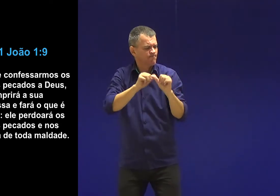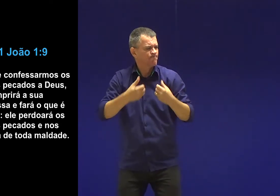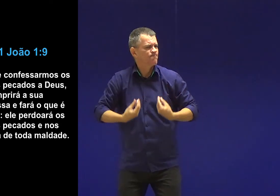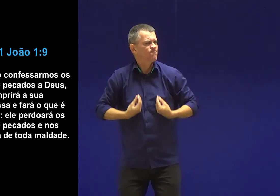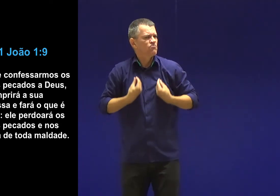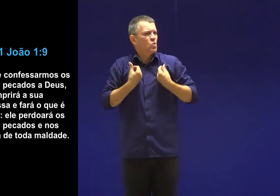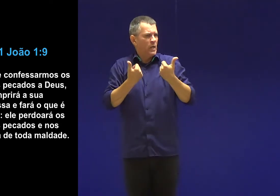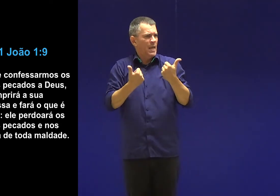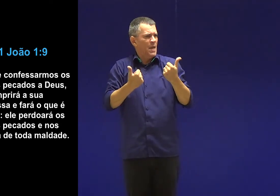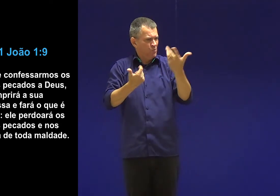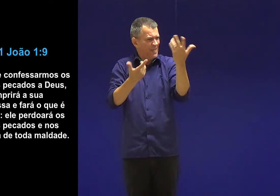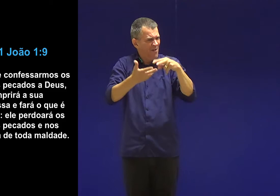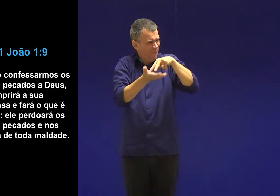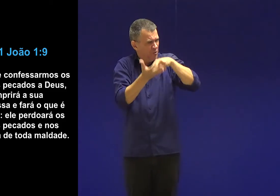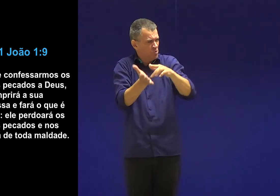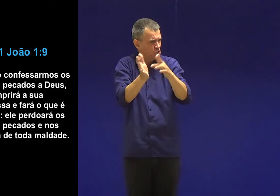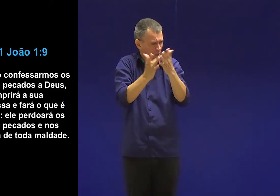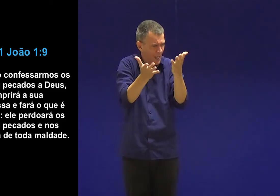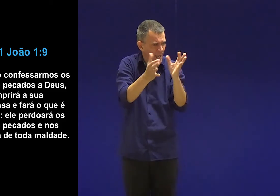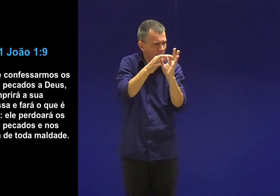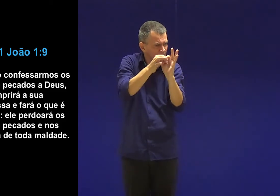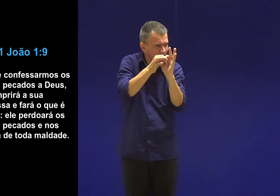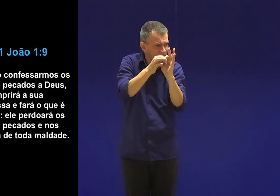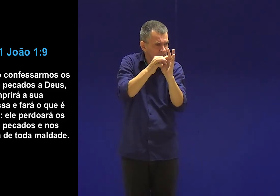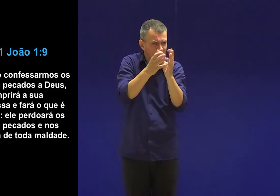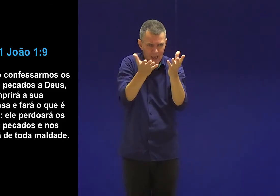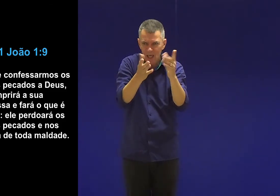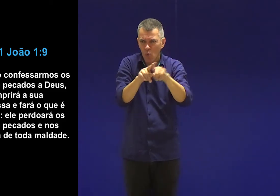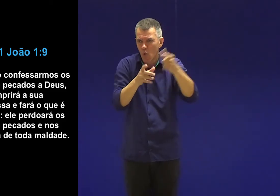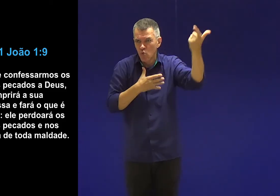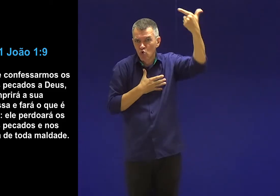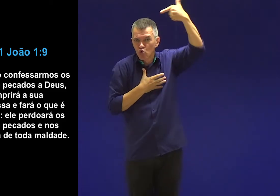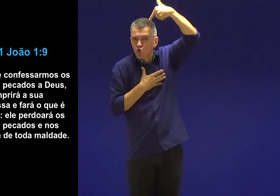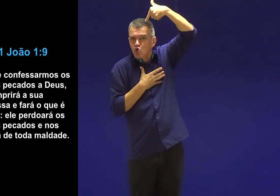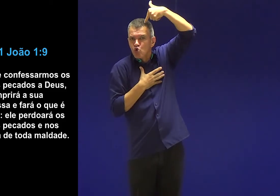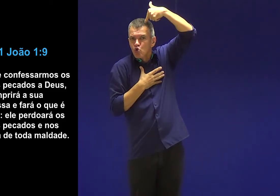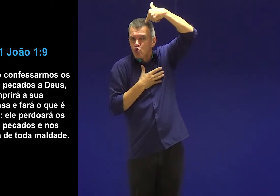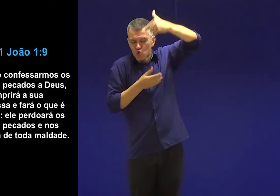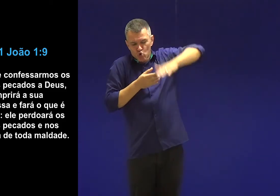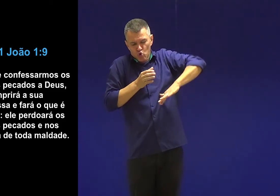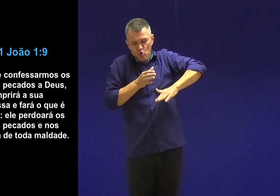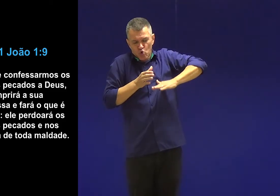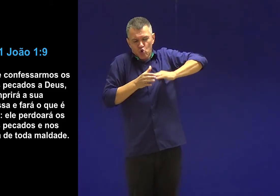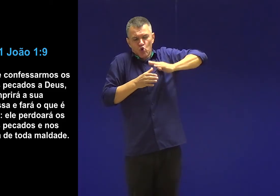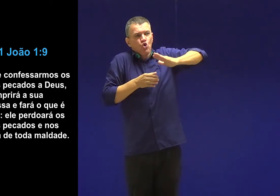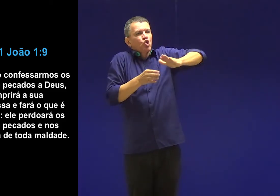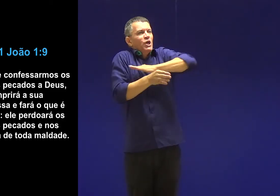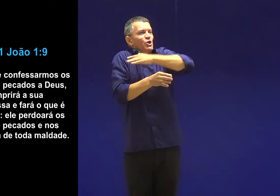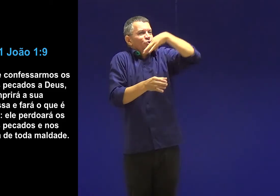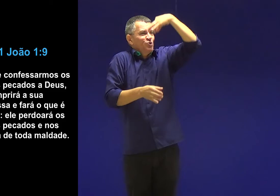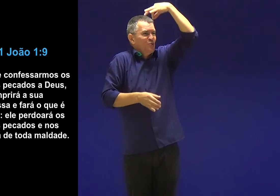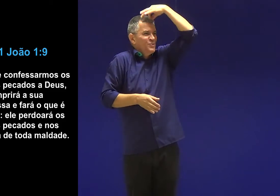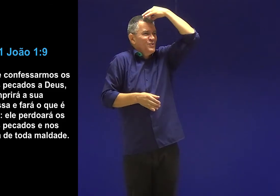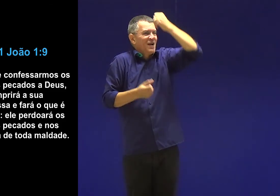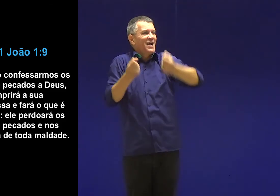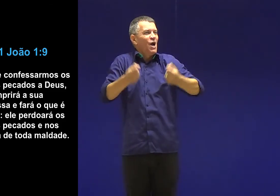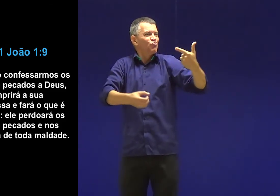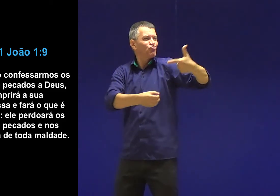Quer que Deus abençoe a sua vida? Então fica em pé e se manter firme com Jesus. Quer ser enchido com o Espírito